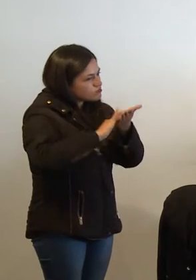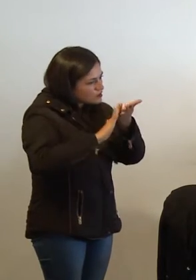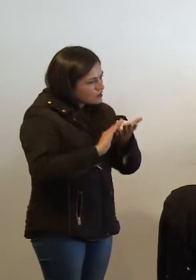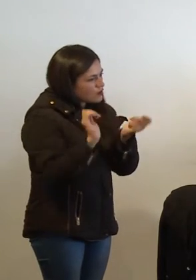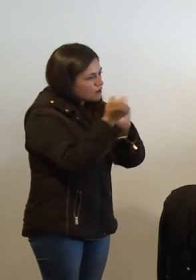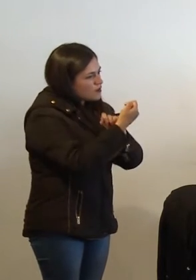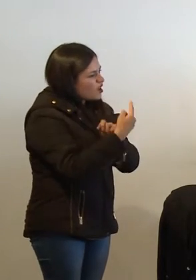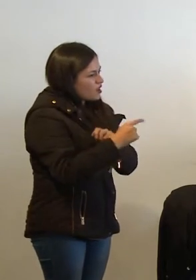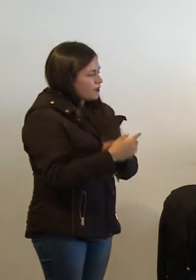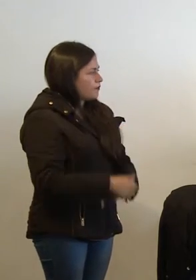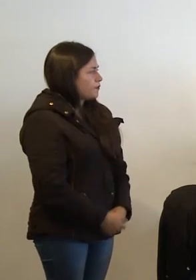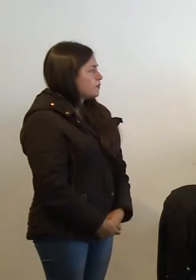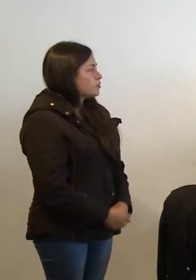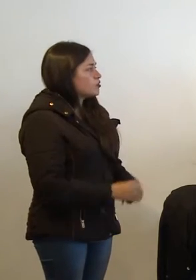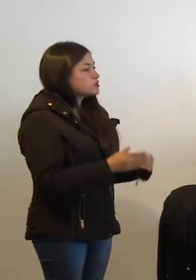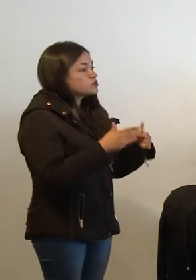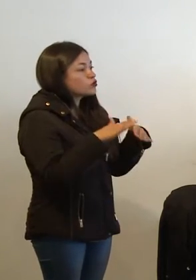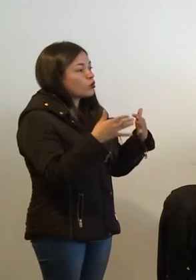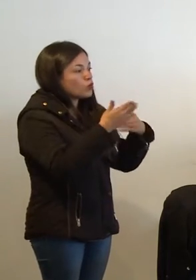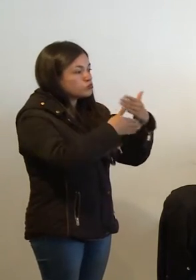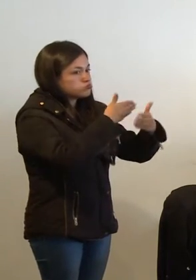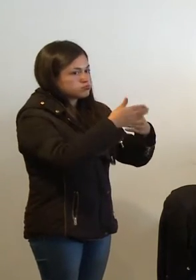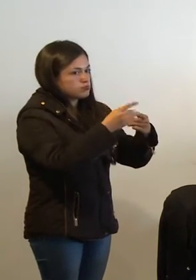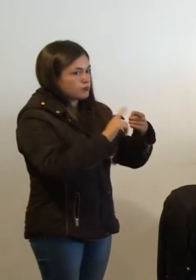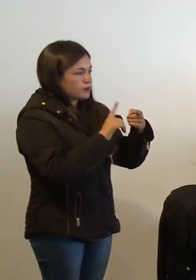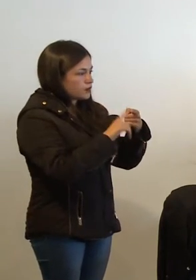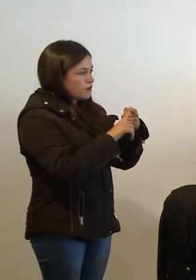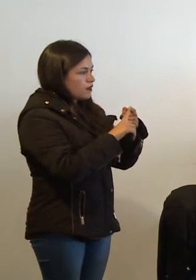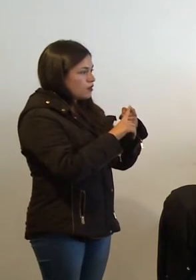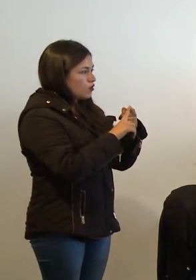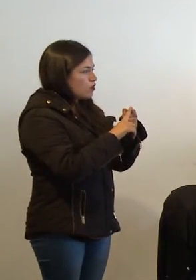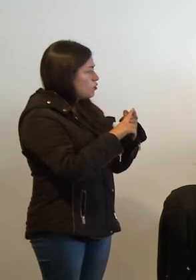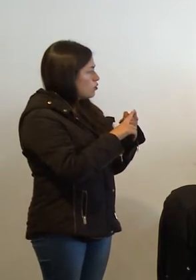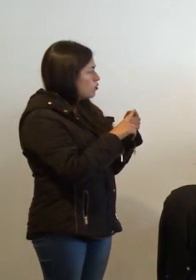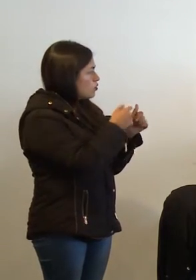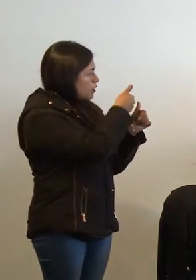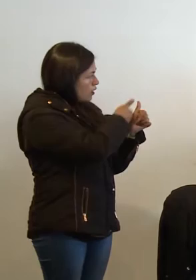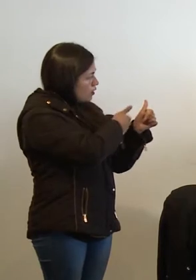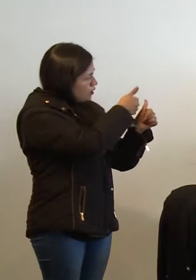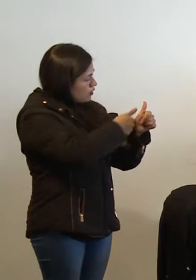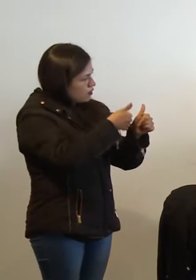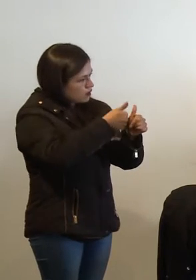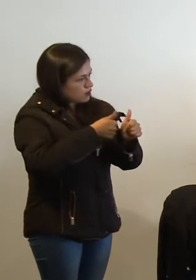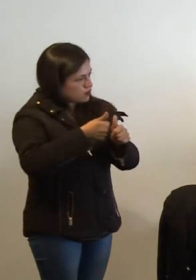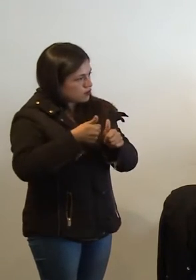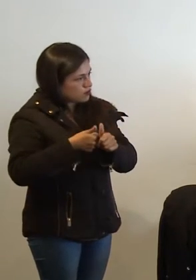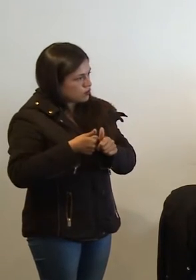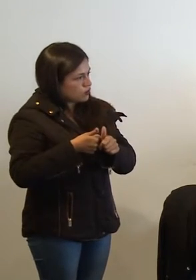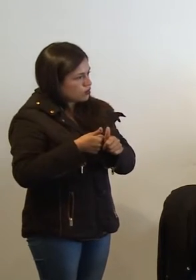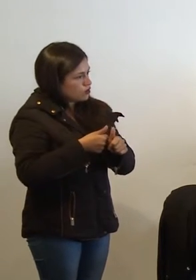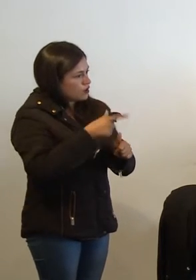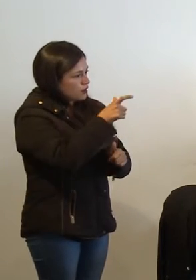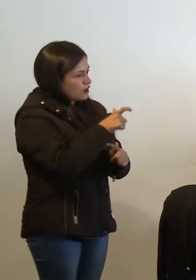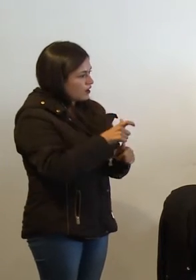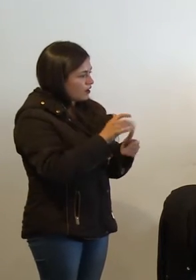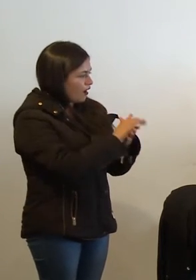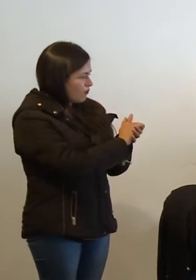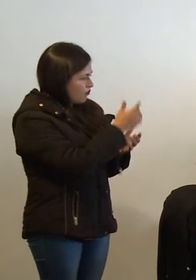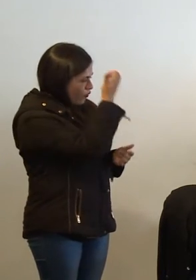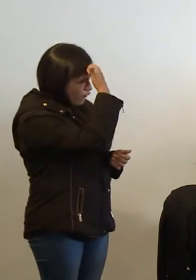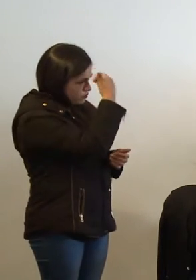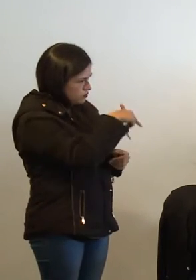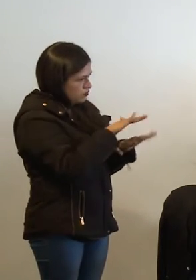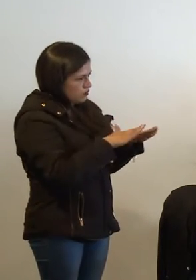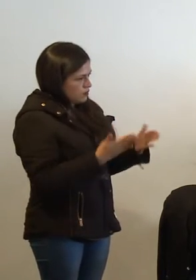Haremos lo siguiente, vamos a hacer una ronda inicial en la que cada uno de los compañeros,